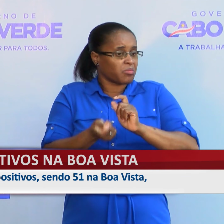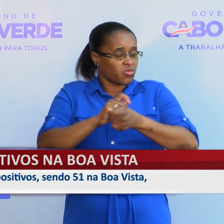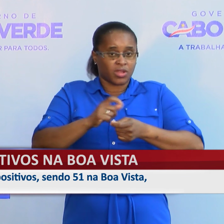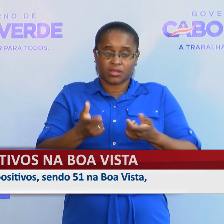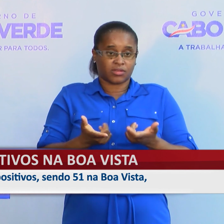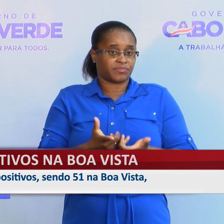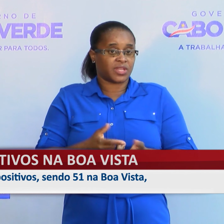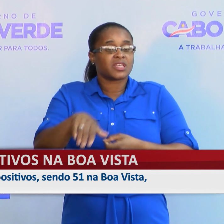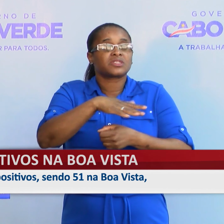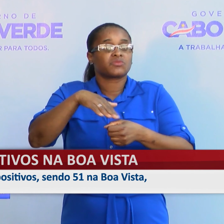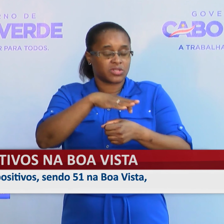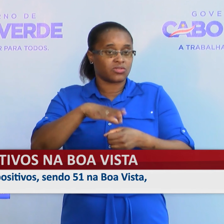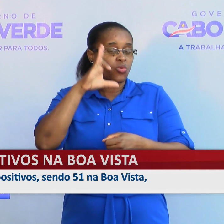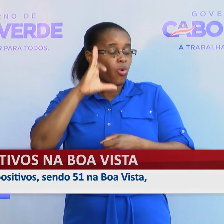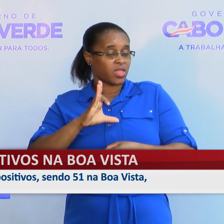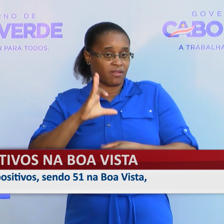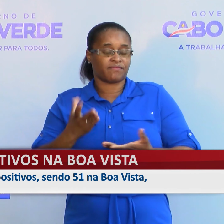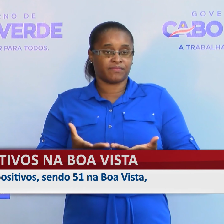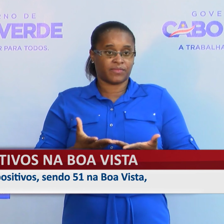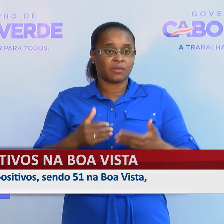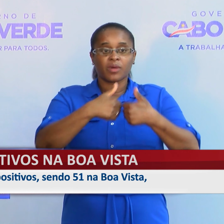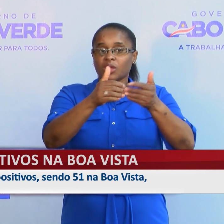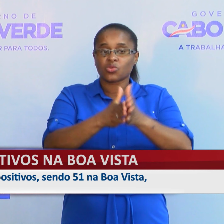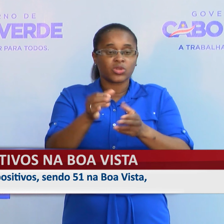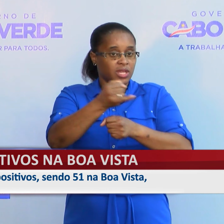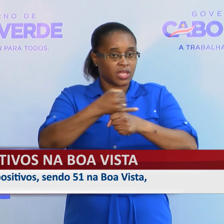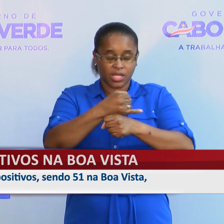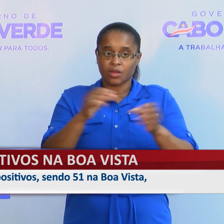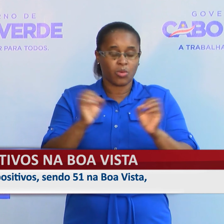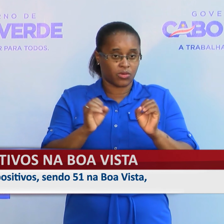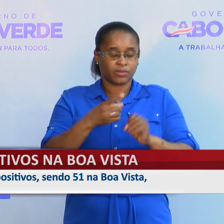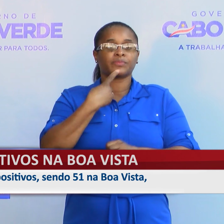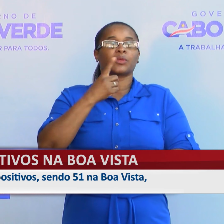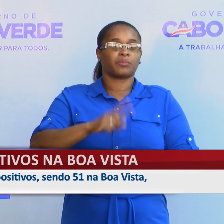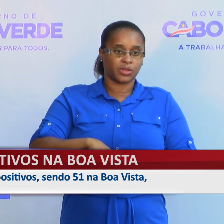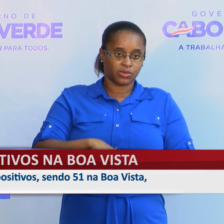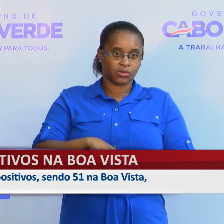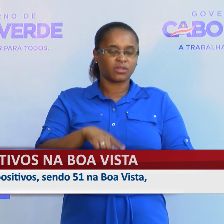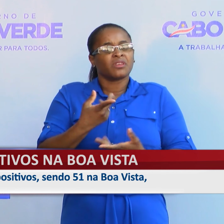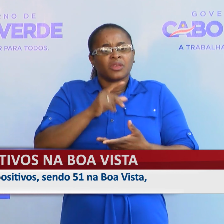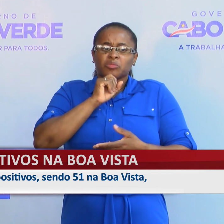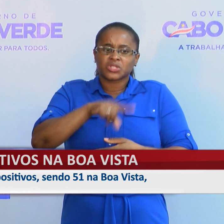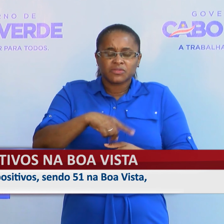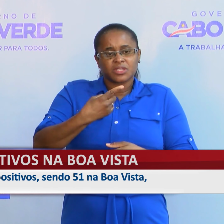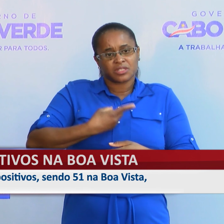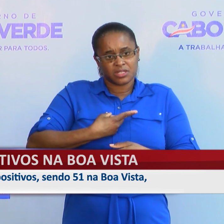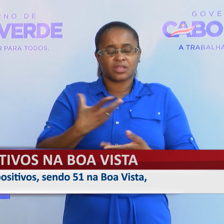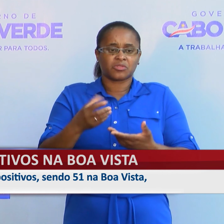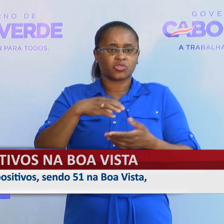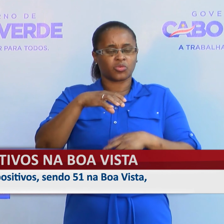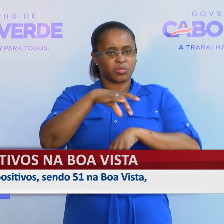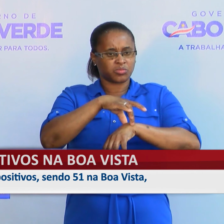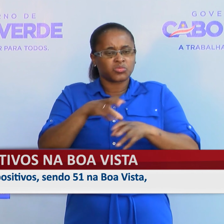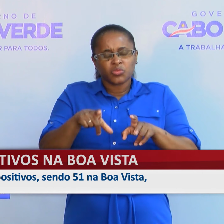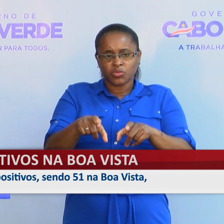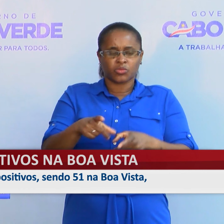a situação do hotel para toda a ilha, repito. É possível até que seja uma epidemia